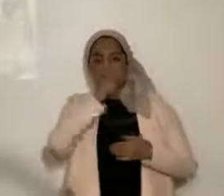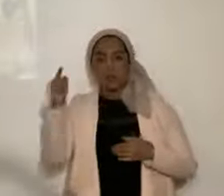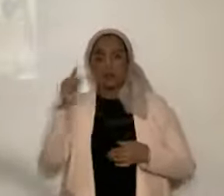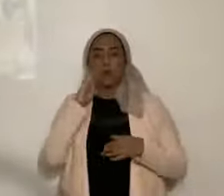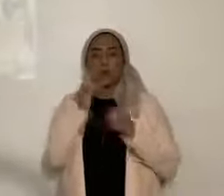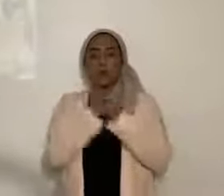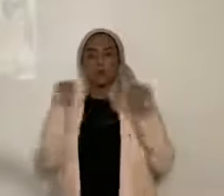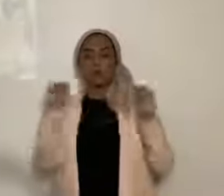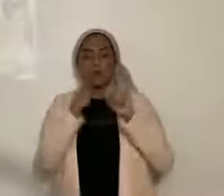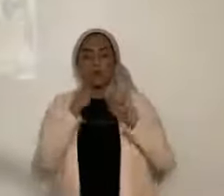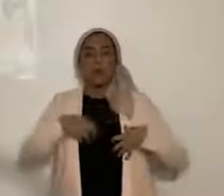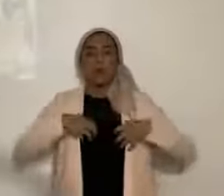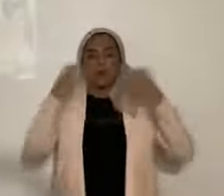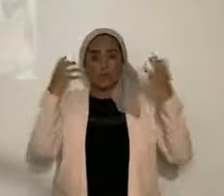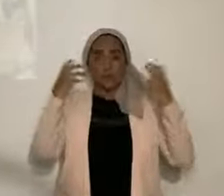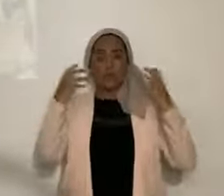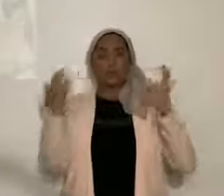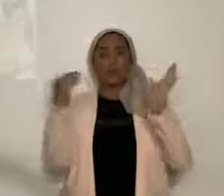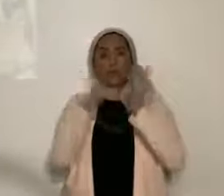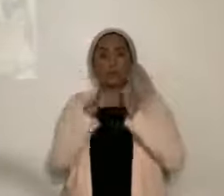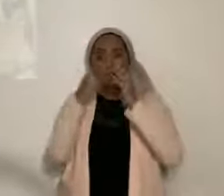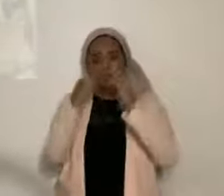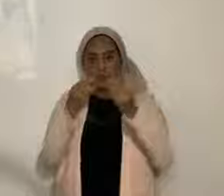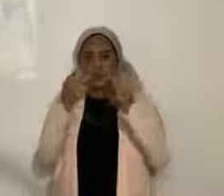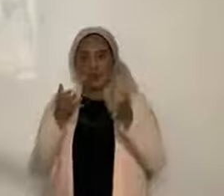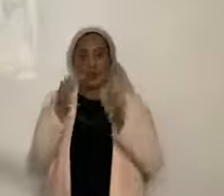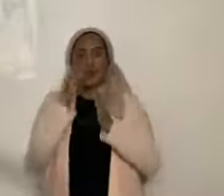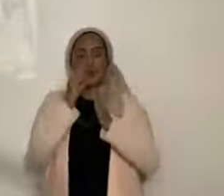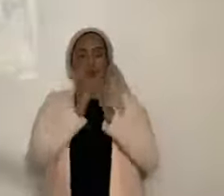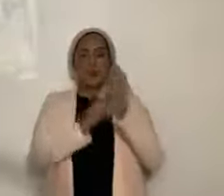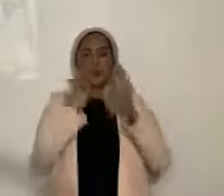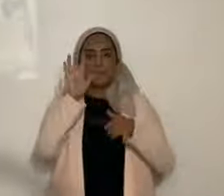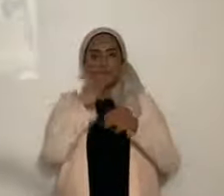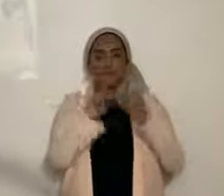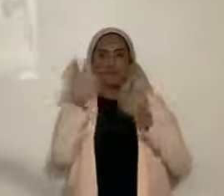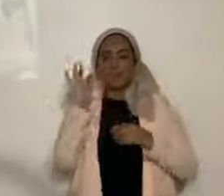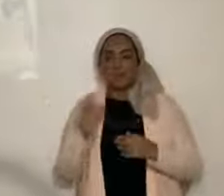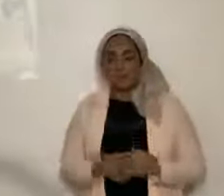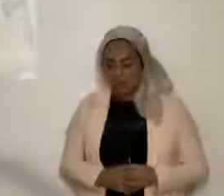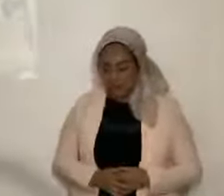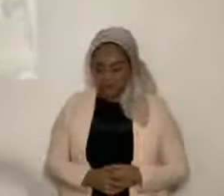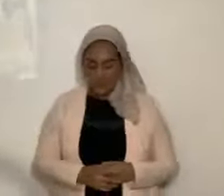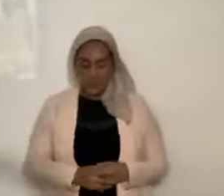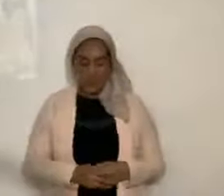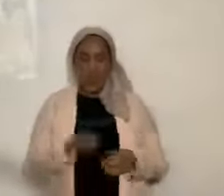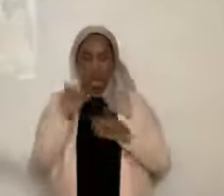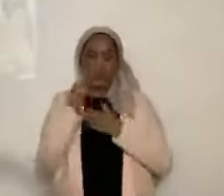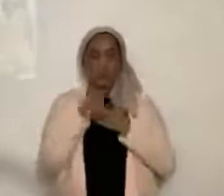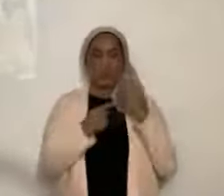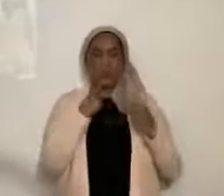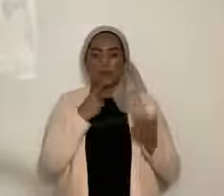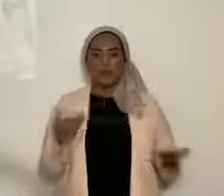salvos de la ira. Y se los repetí en el 5:9. Eso es lo que está diciendo